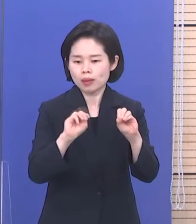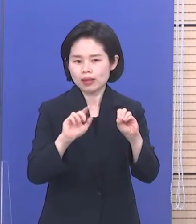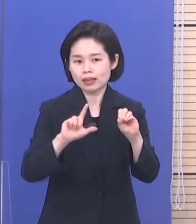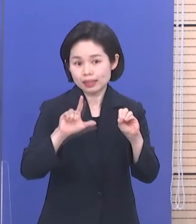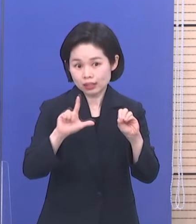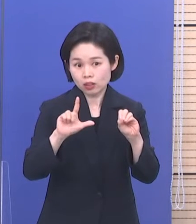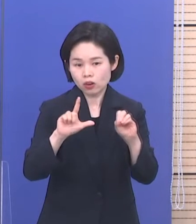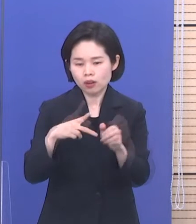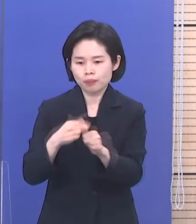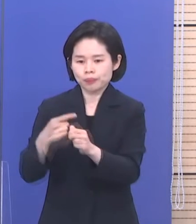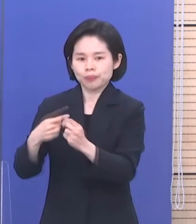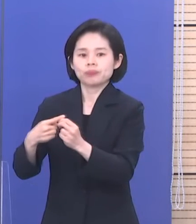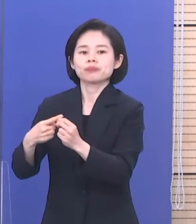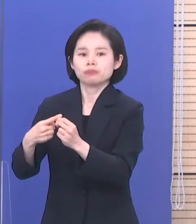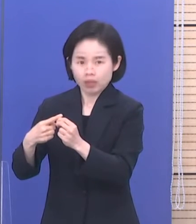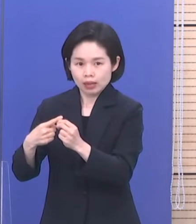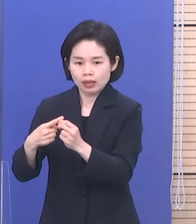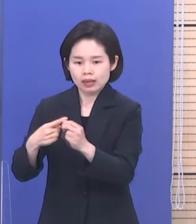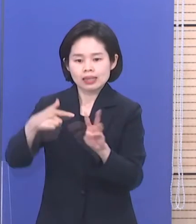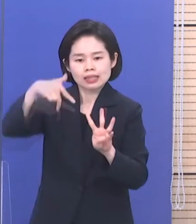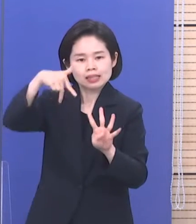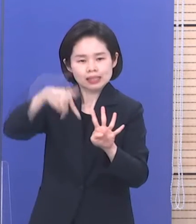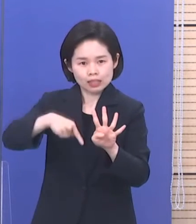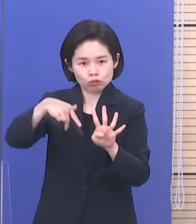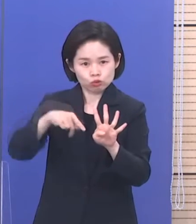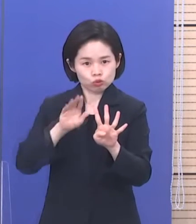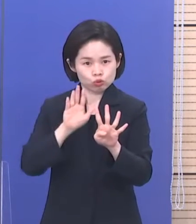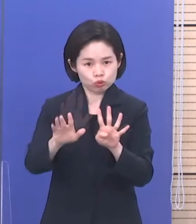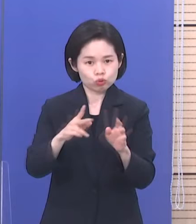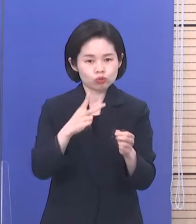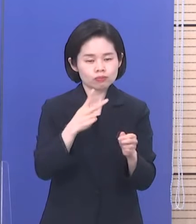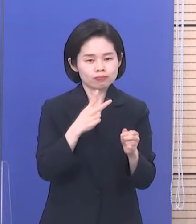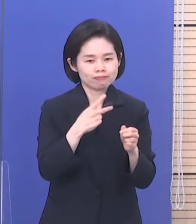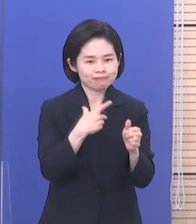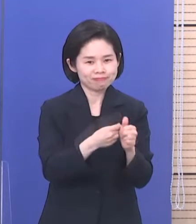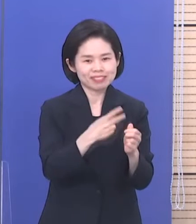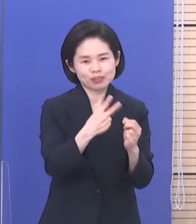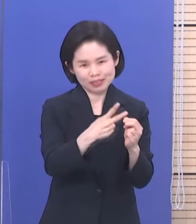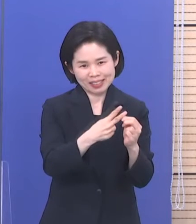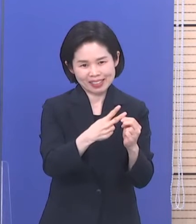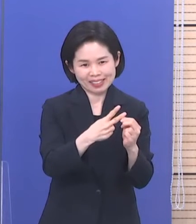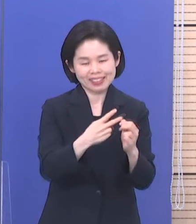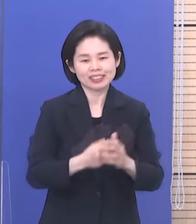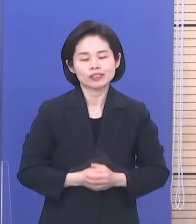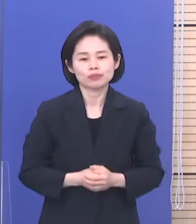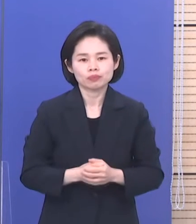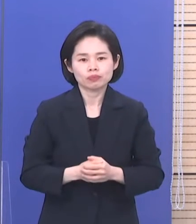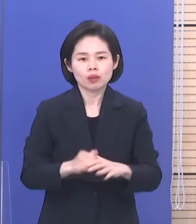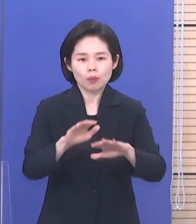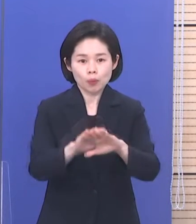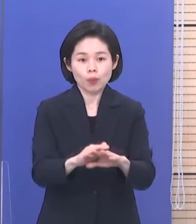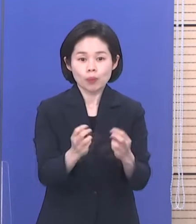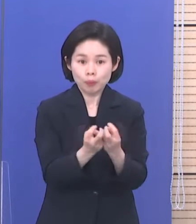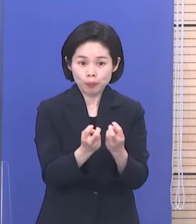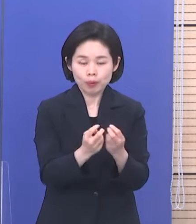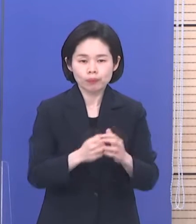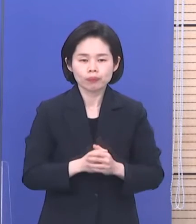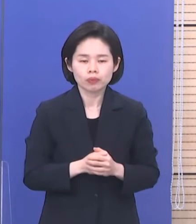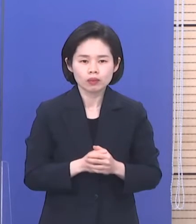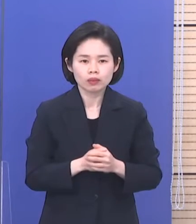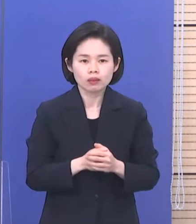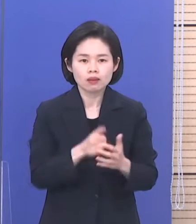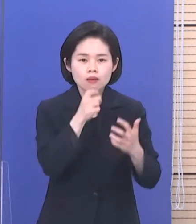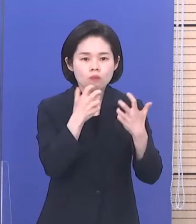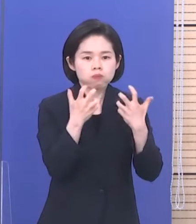0.5ml를 1회 접종, 4주 후 추가 접종하는 것입니다. 보관 조건은 냉동